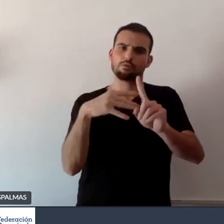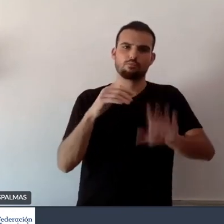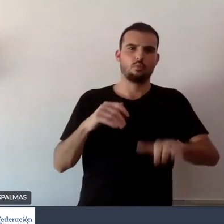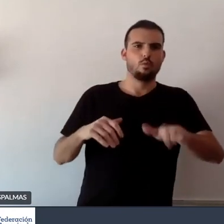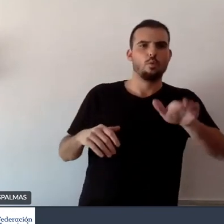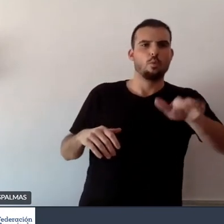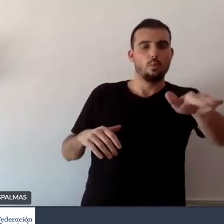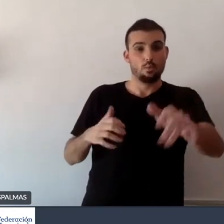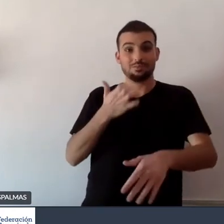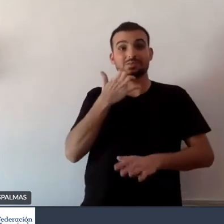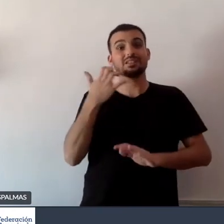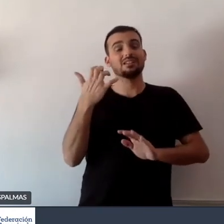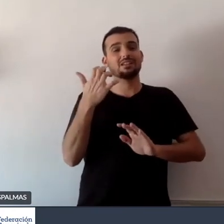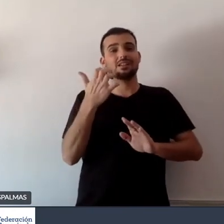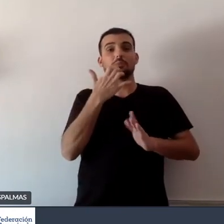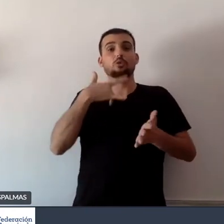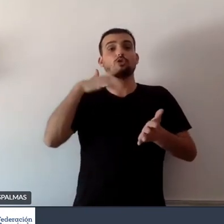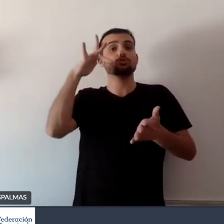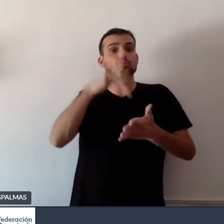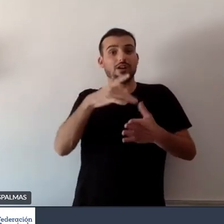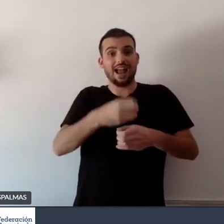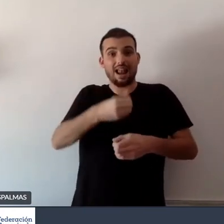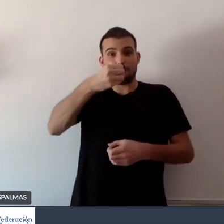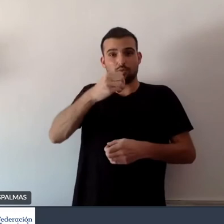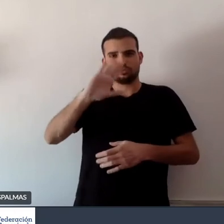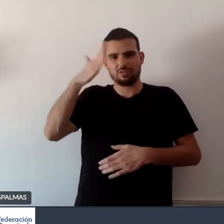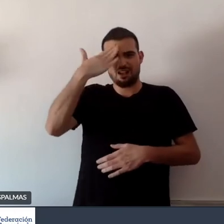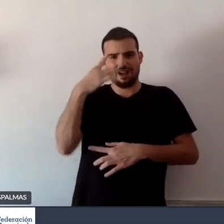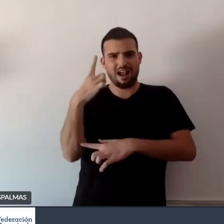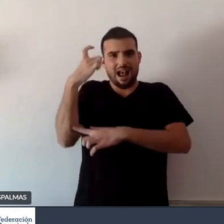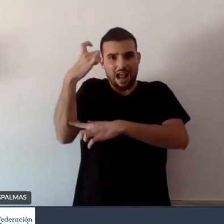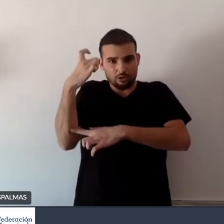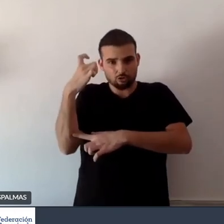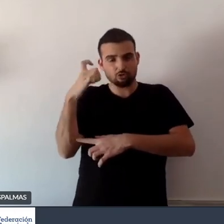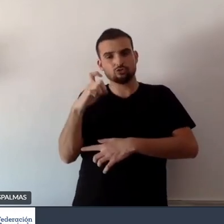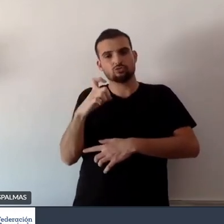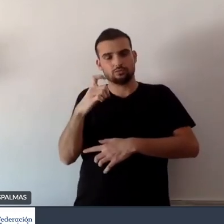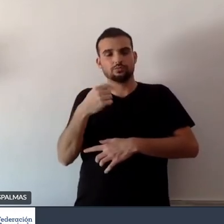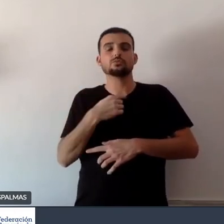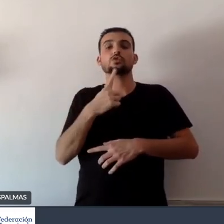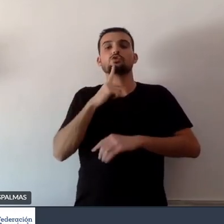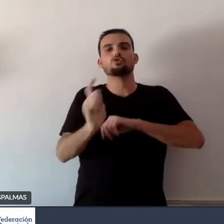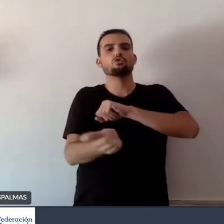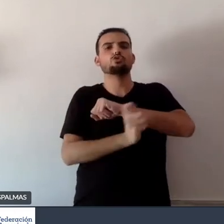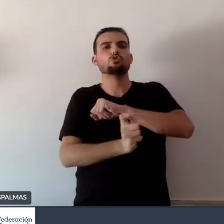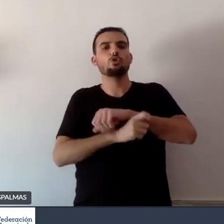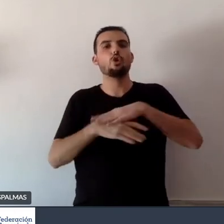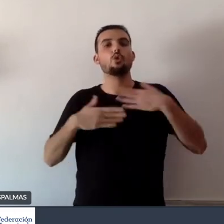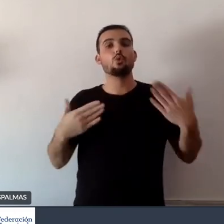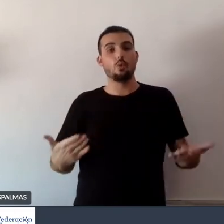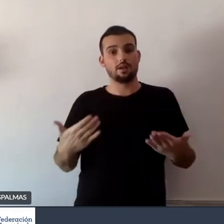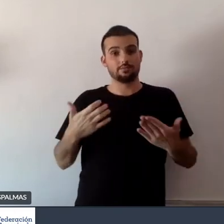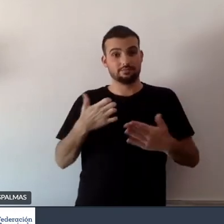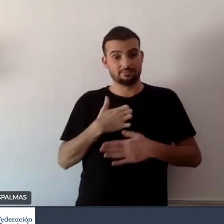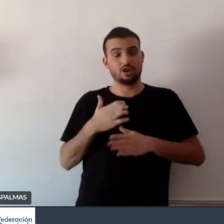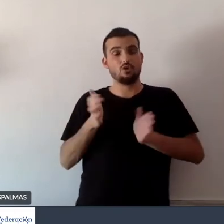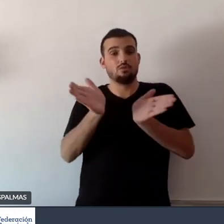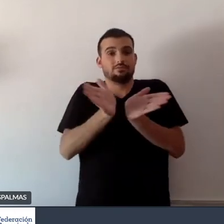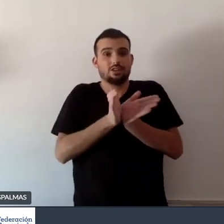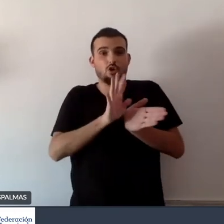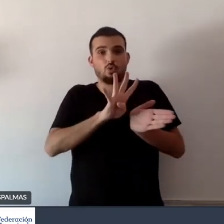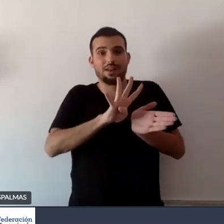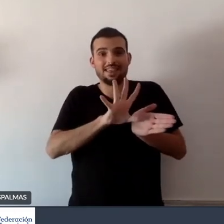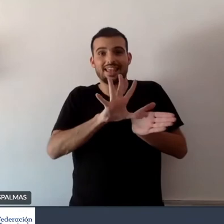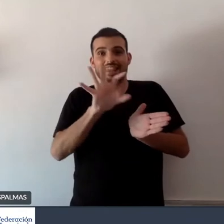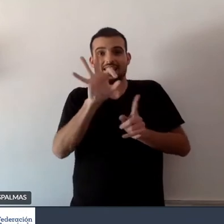que llegue el balón a poste alto, uno de nuestros triggers, nuestros desencadenantes, siempre será que el jugador de 45 grados corta hacia el alero en la